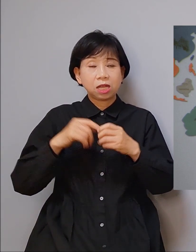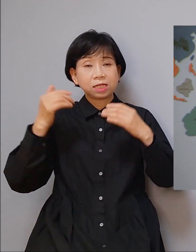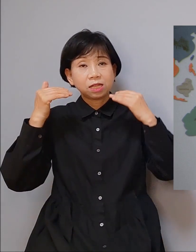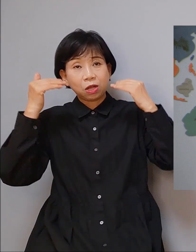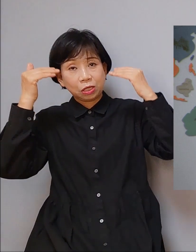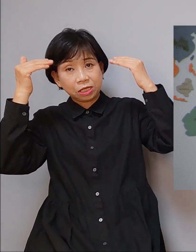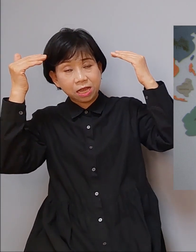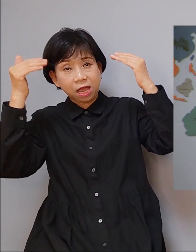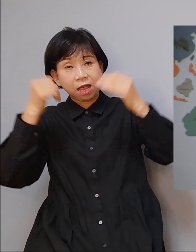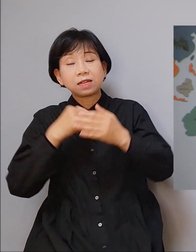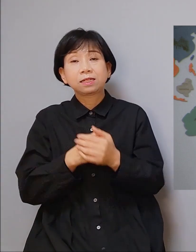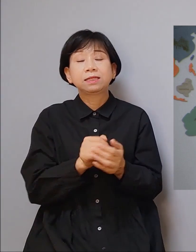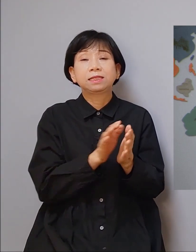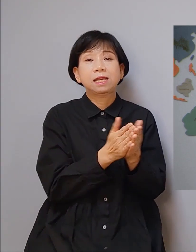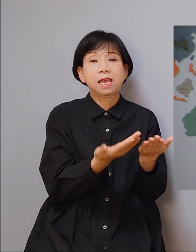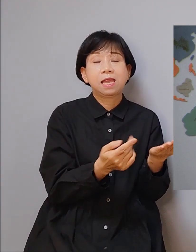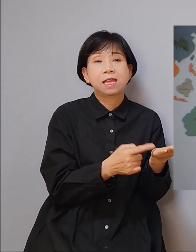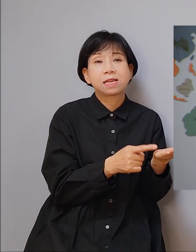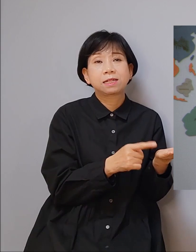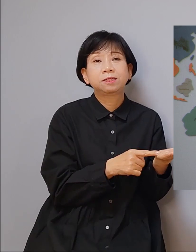좀 시간이 된 책이에요.